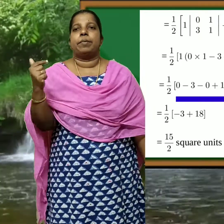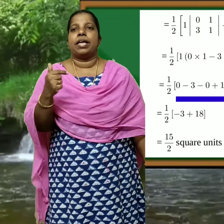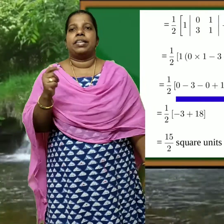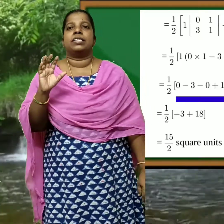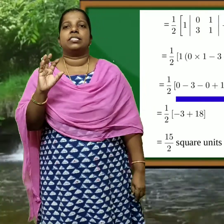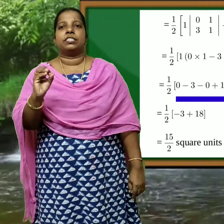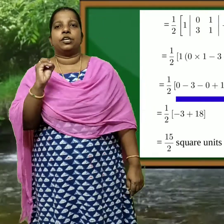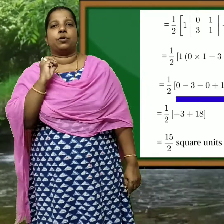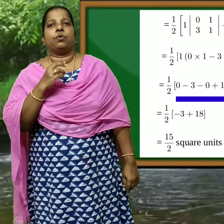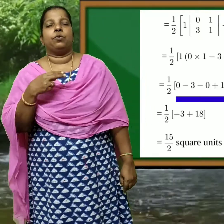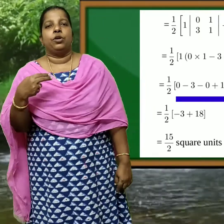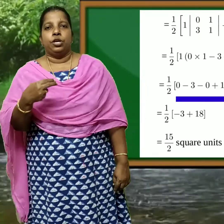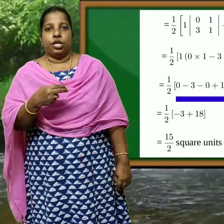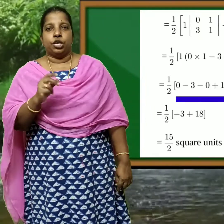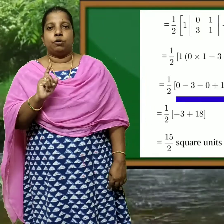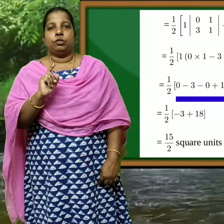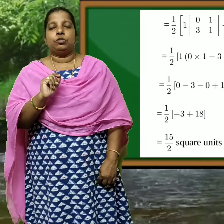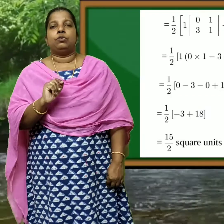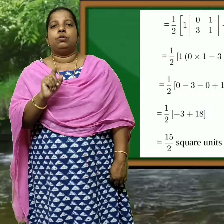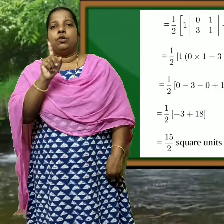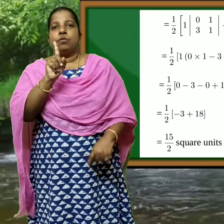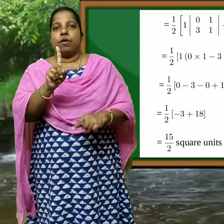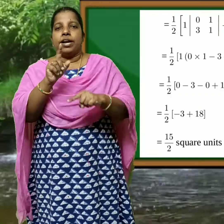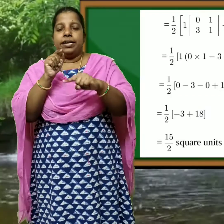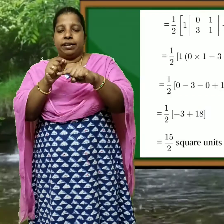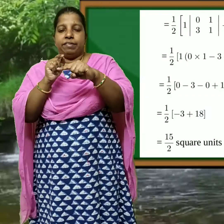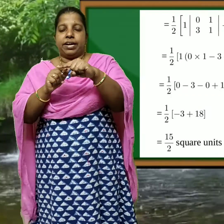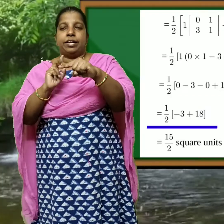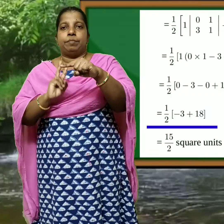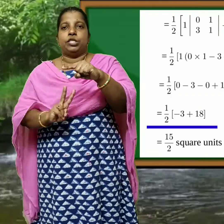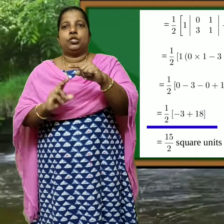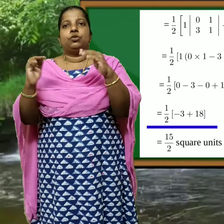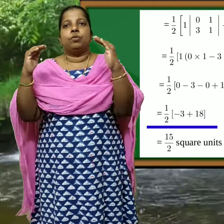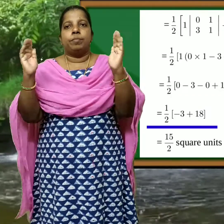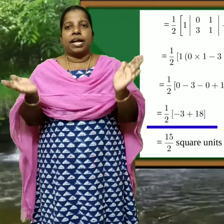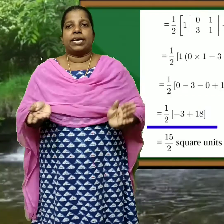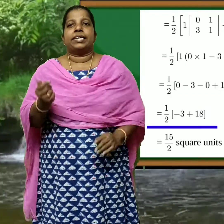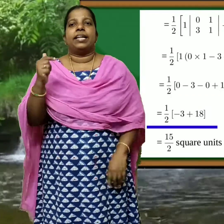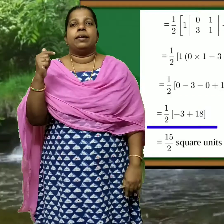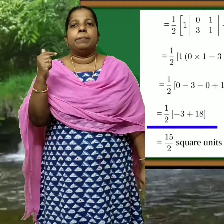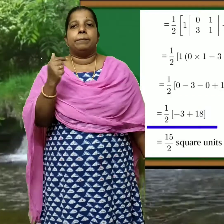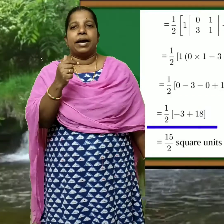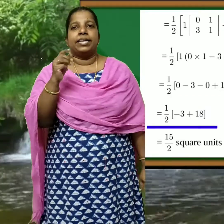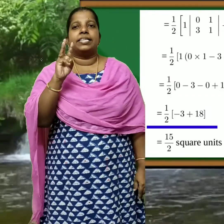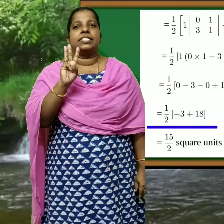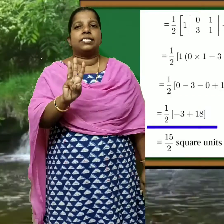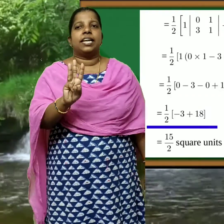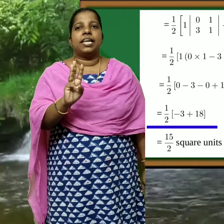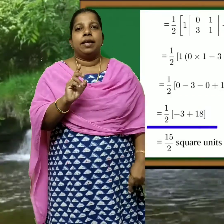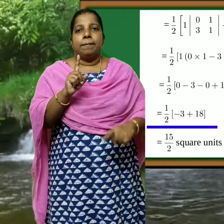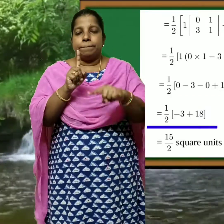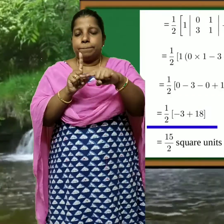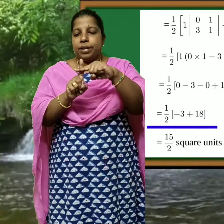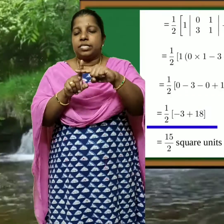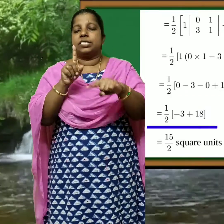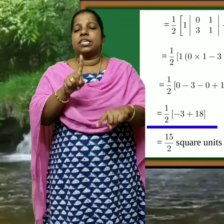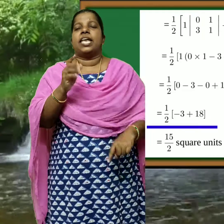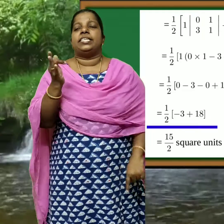18 മൈനസ് 0 ഈക്വൽ ടു 1 ഡിവൈഡഡ് ബൈ 2 ബ്രാക്കറ്റിൽ മൈനസ് 3